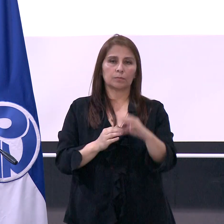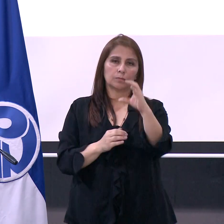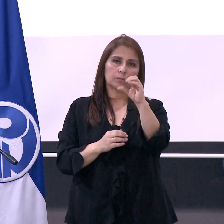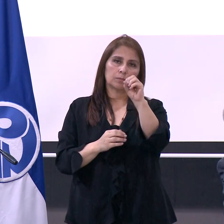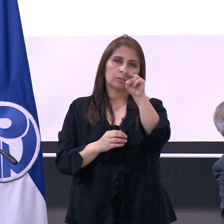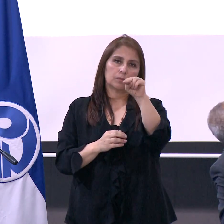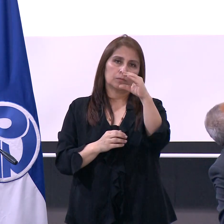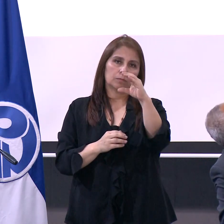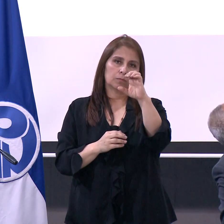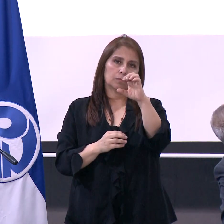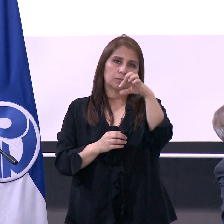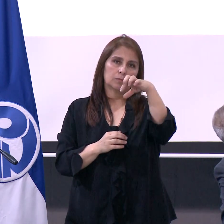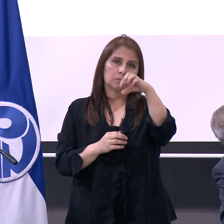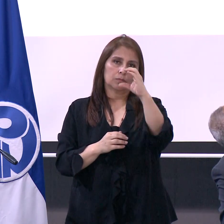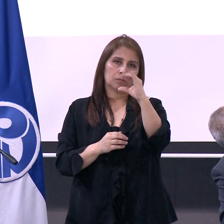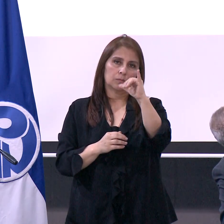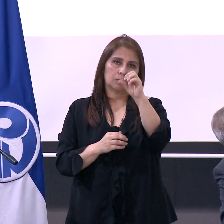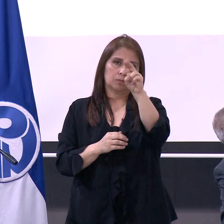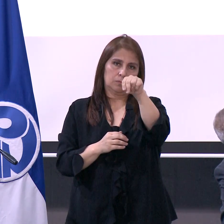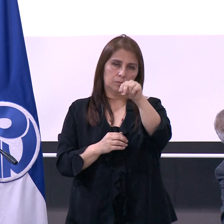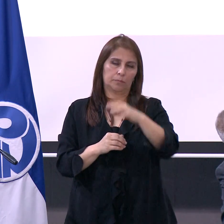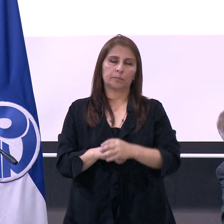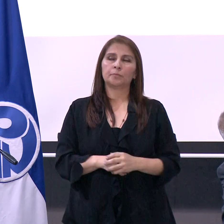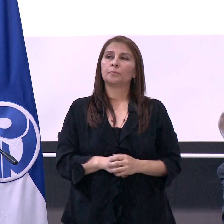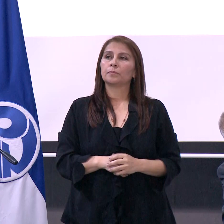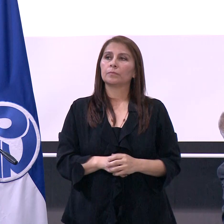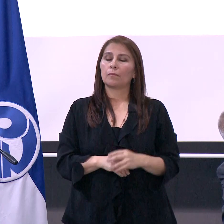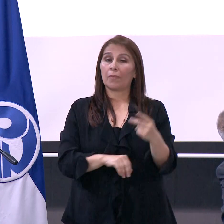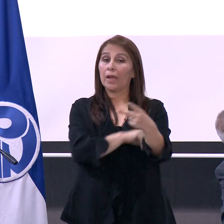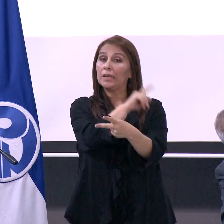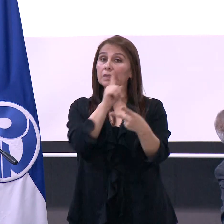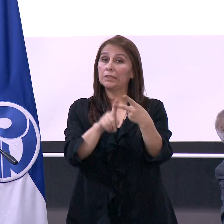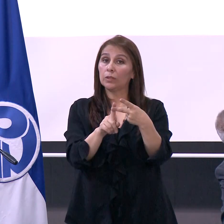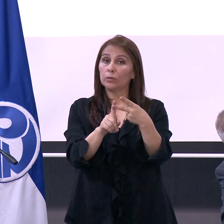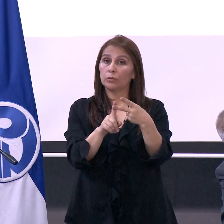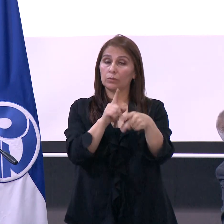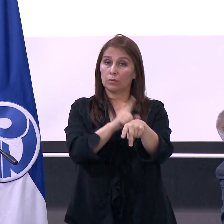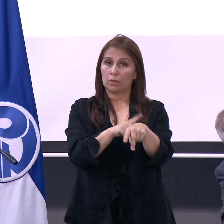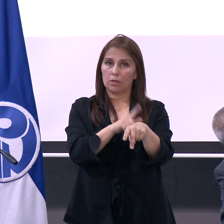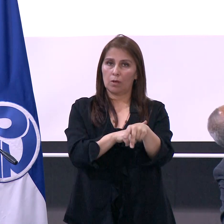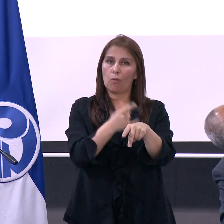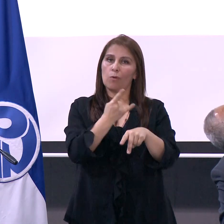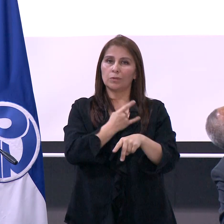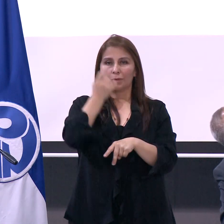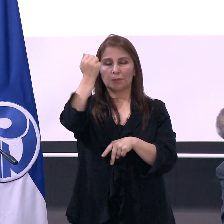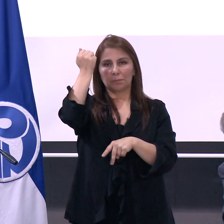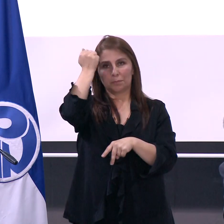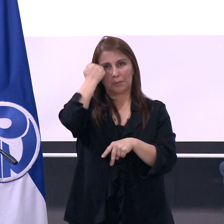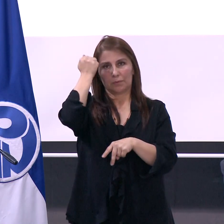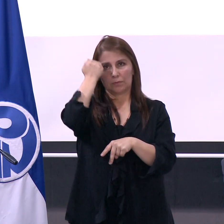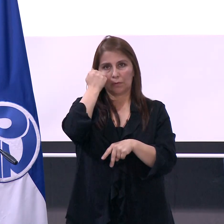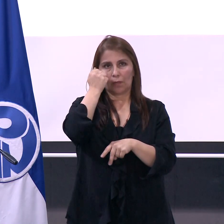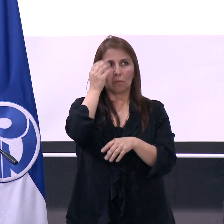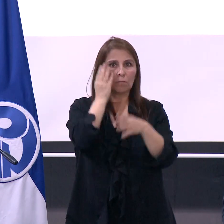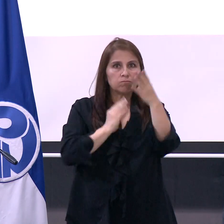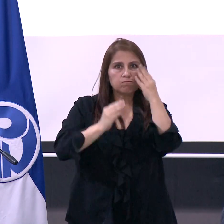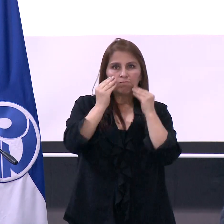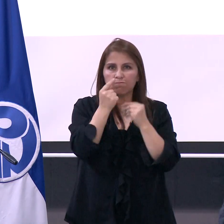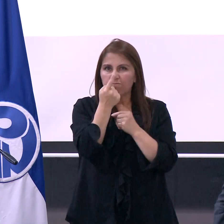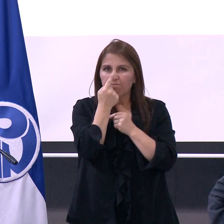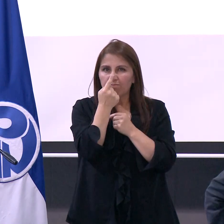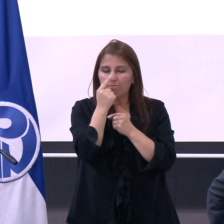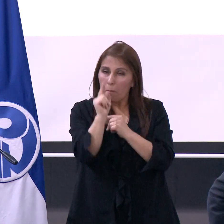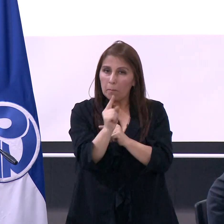el segundo momento la pn como experimento piloto para américa latina entre el